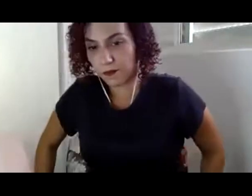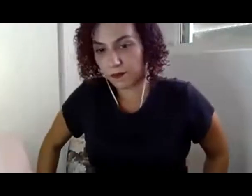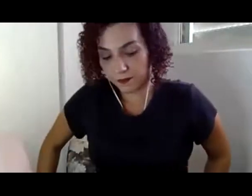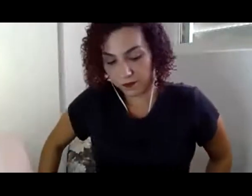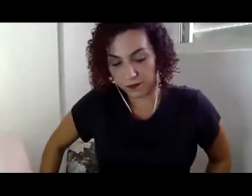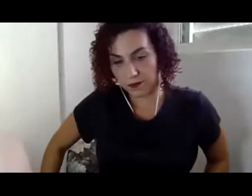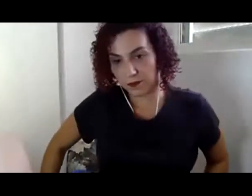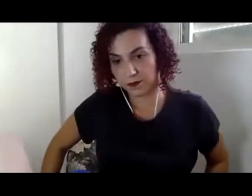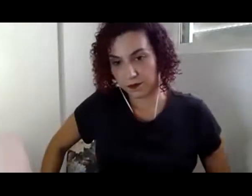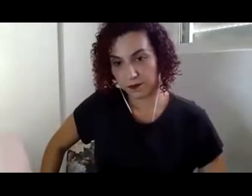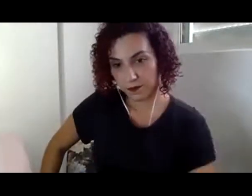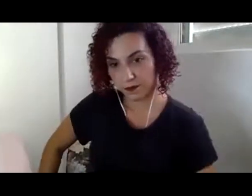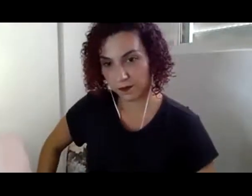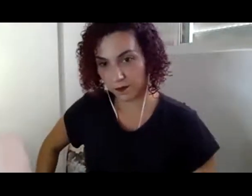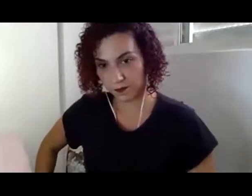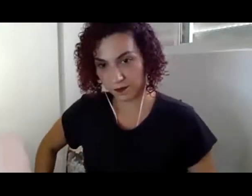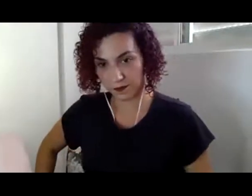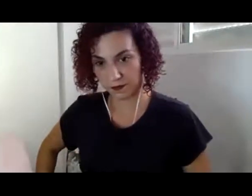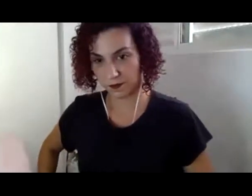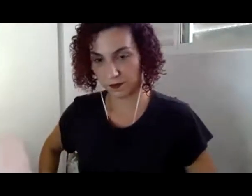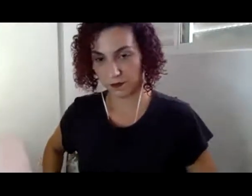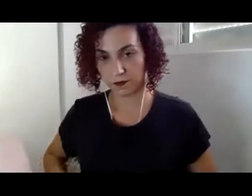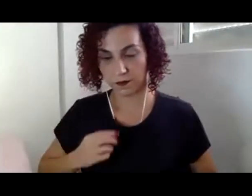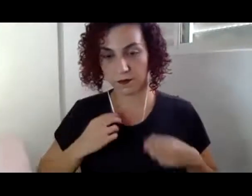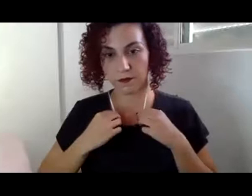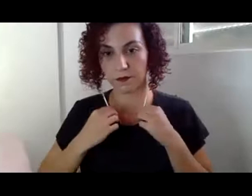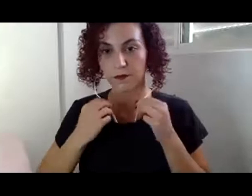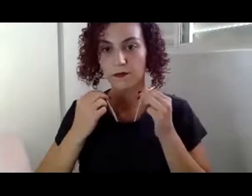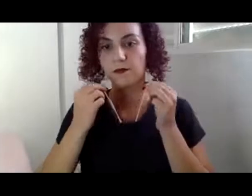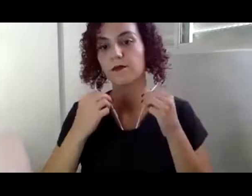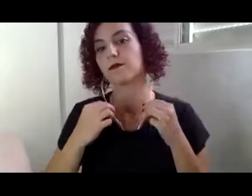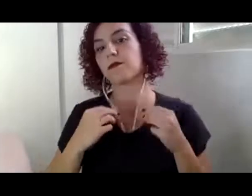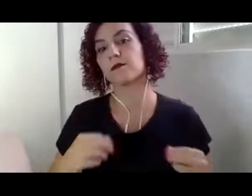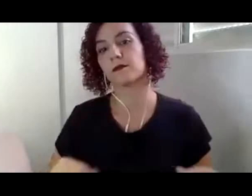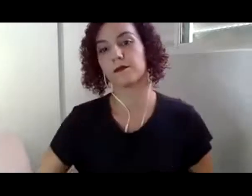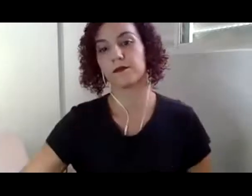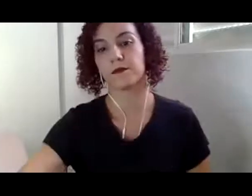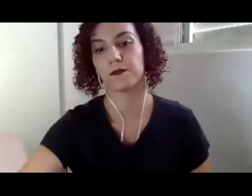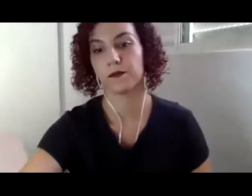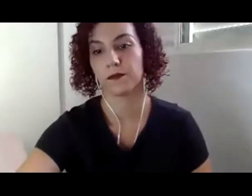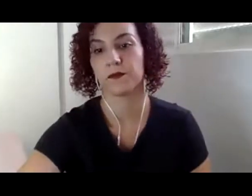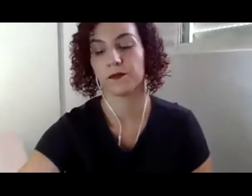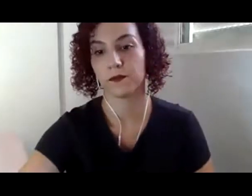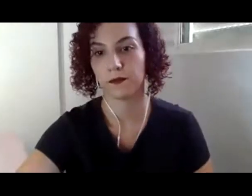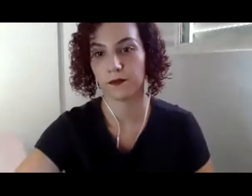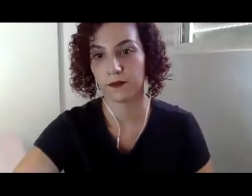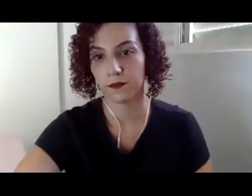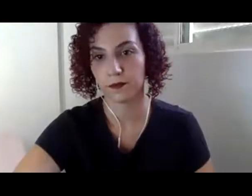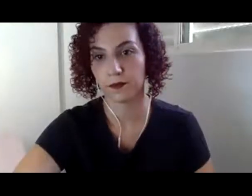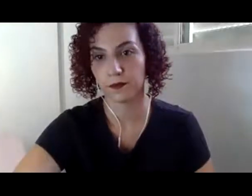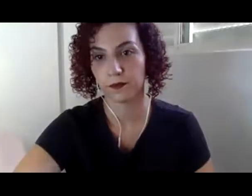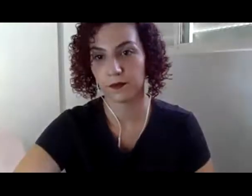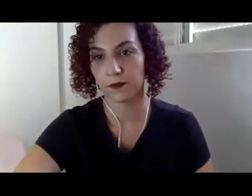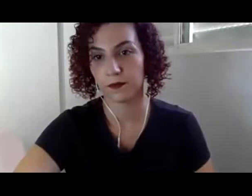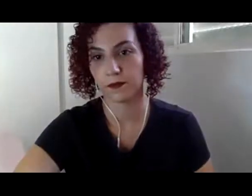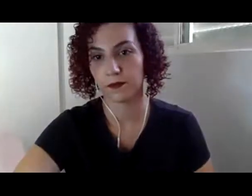chama o surdo de mudo. Por quê? Surdo tem voz. Queria eu grito de